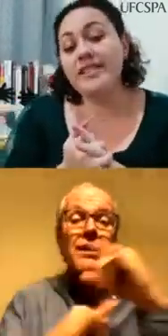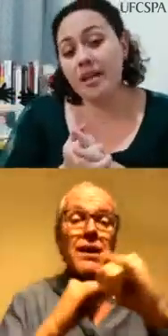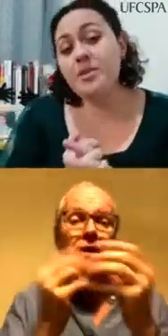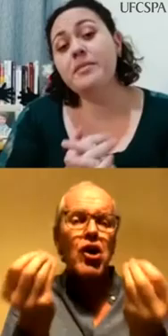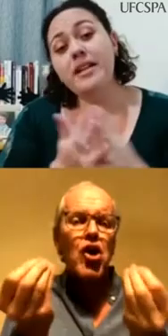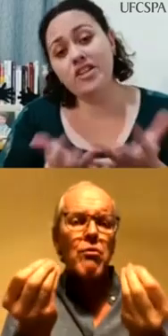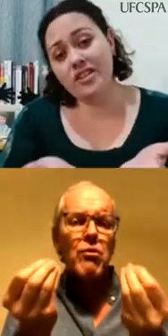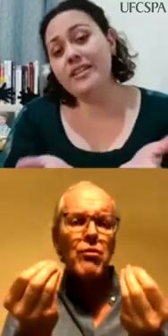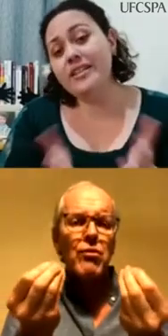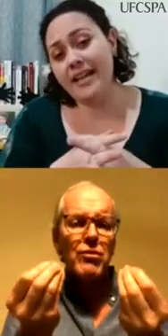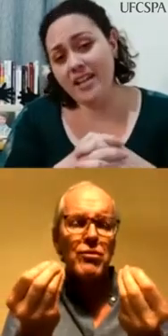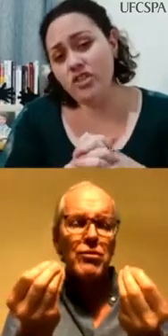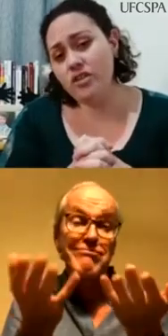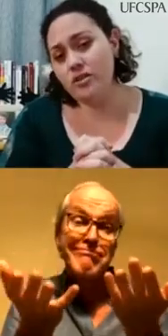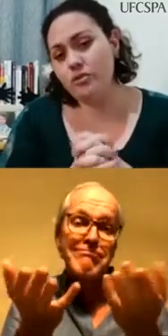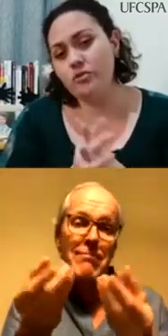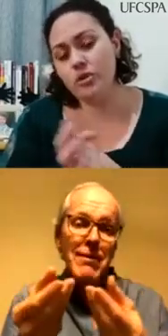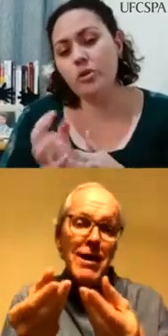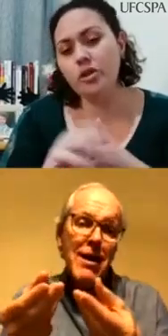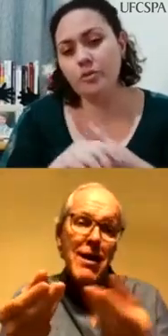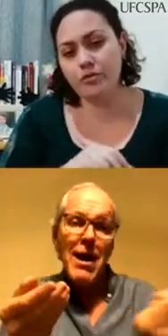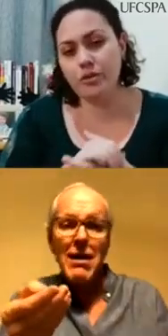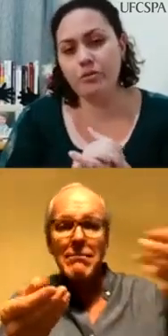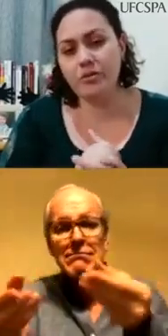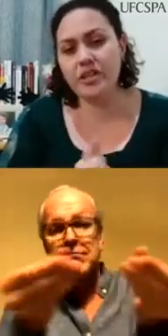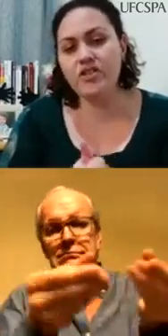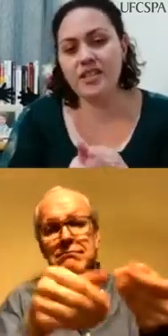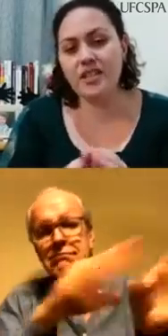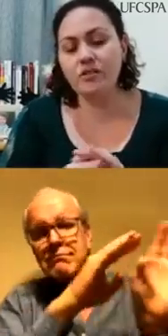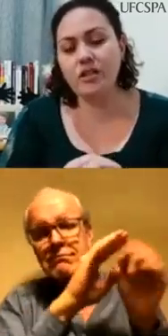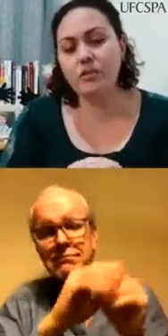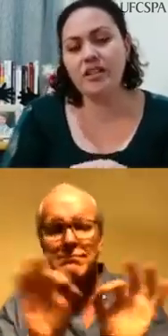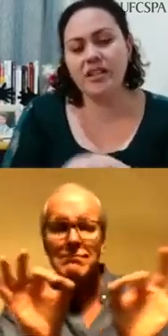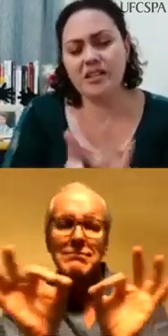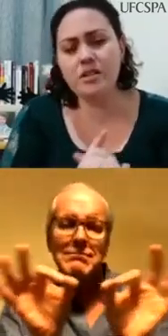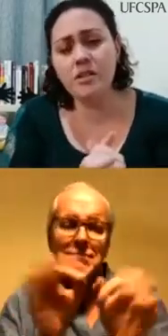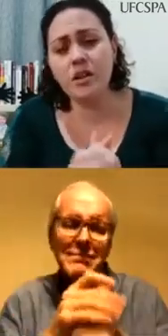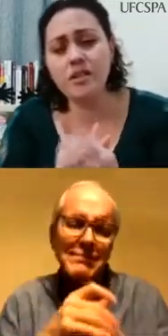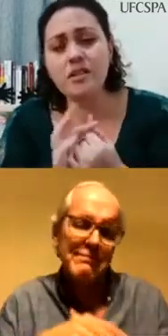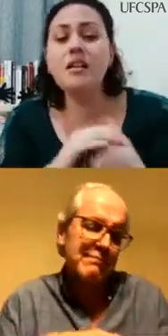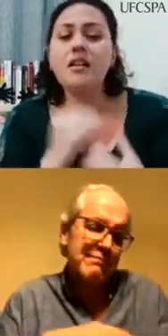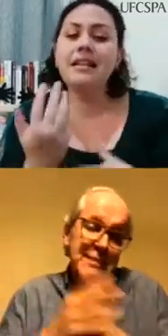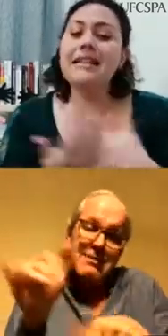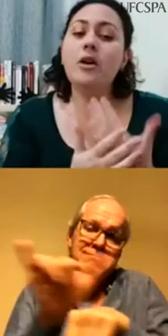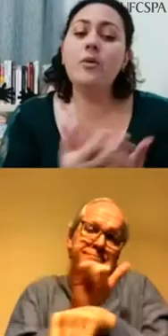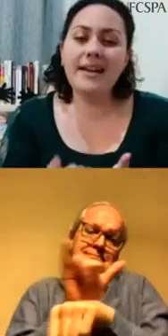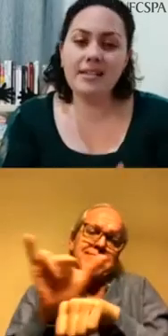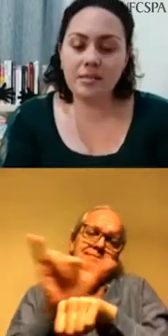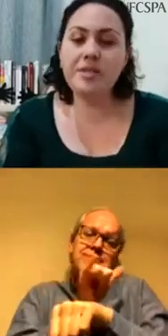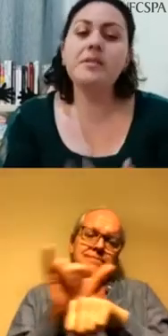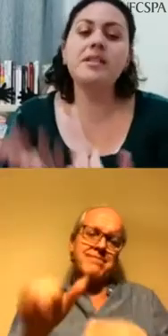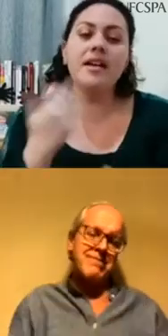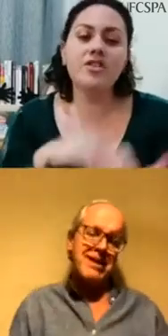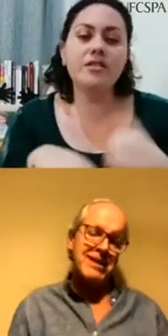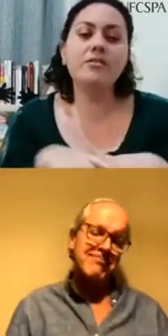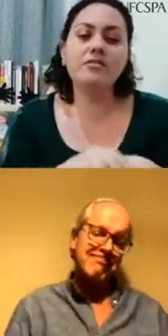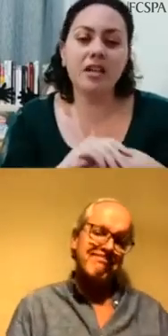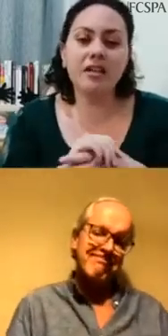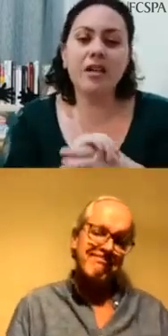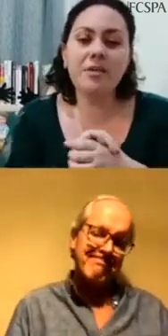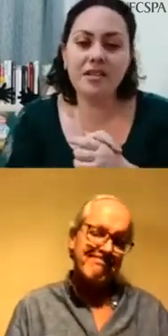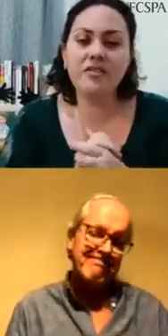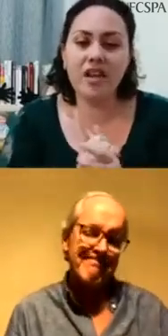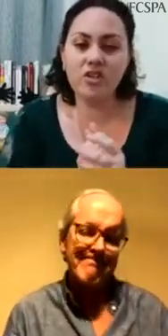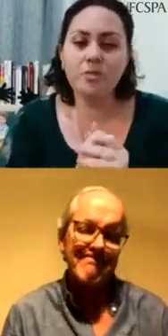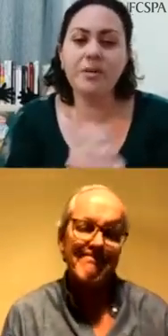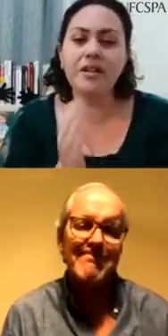Quando se tem a possibilidade de internet, isso funciona, o professor Augusto está dizendo, né? A única questão é só se não há essa possibilidade, então tentar